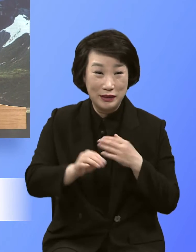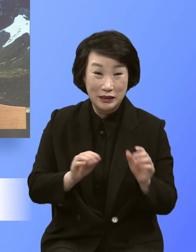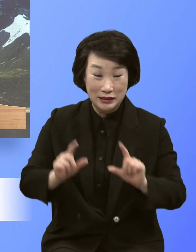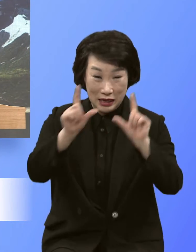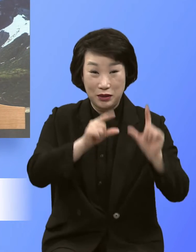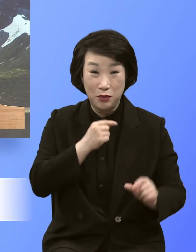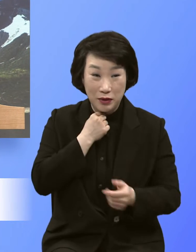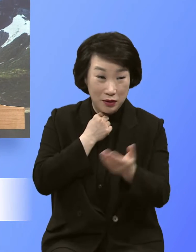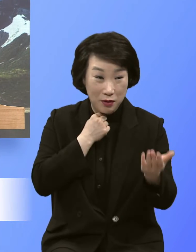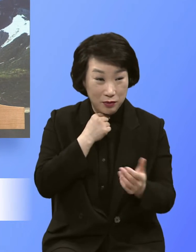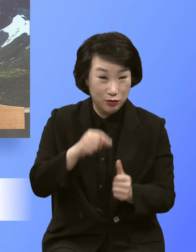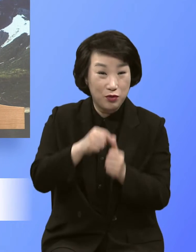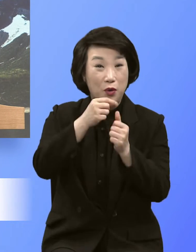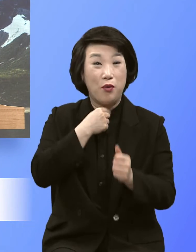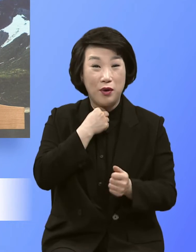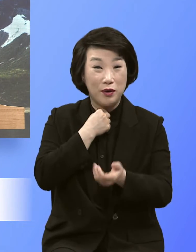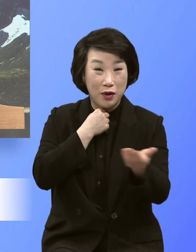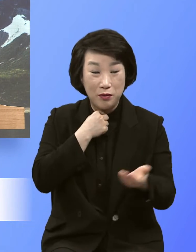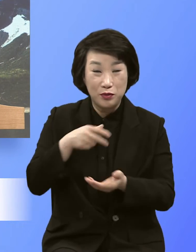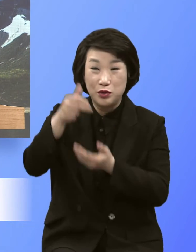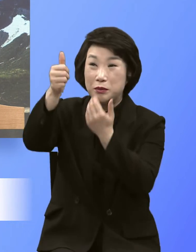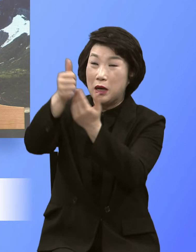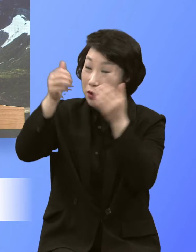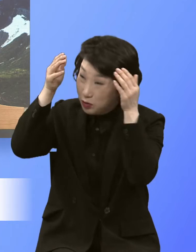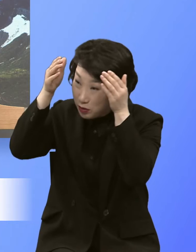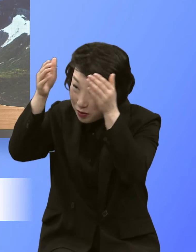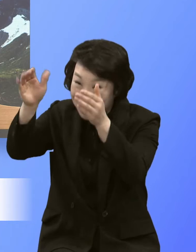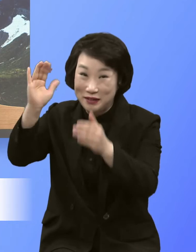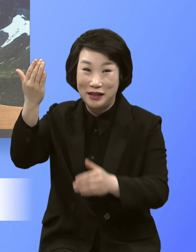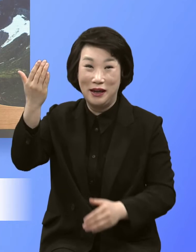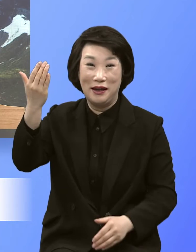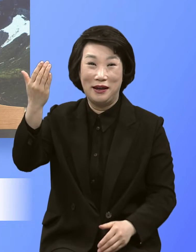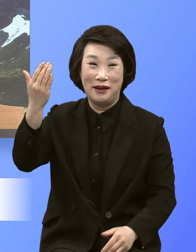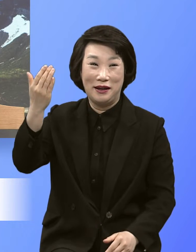사람들은 이분에게로 집중해야 되지 않냐 이